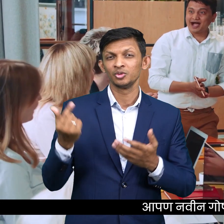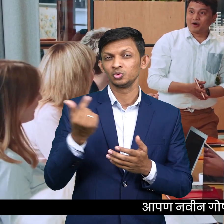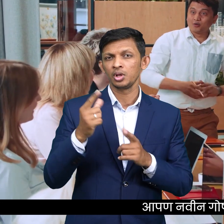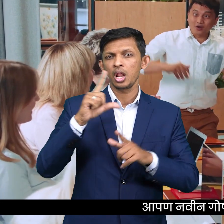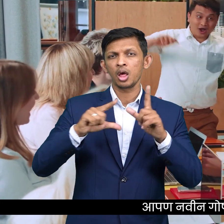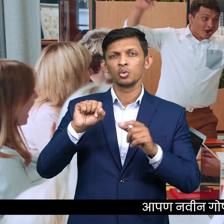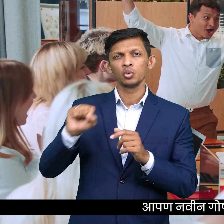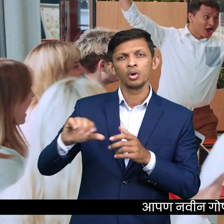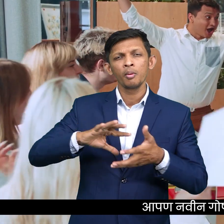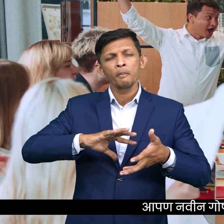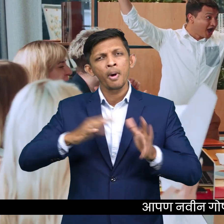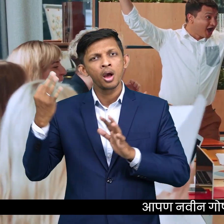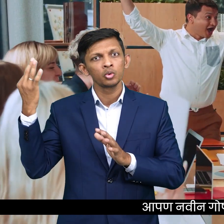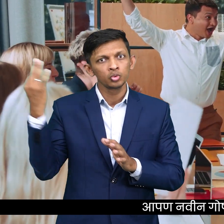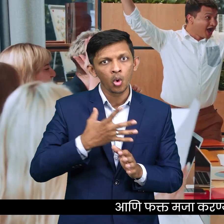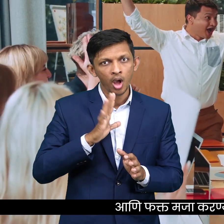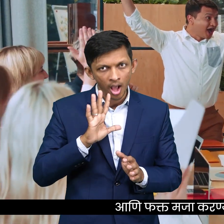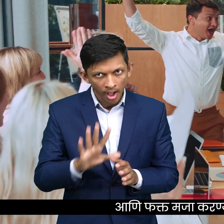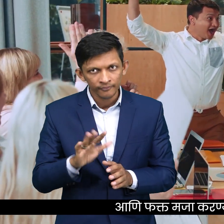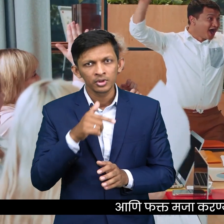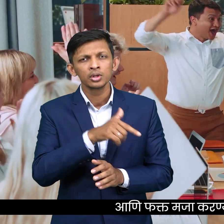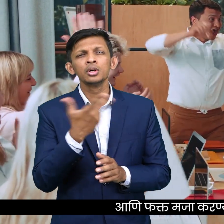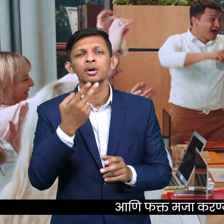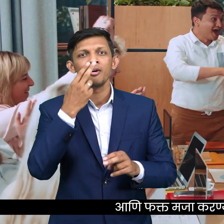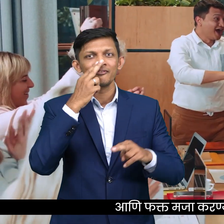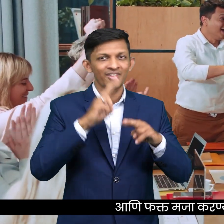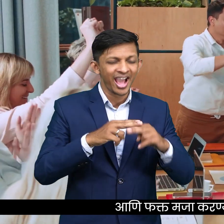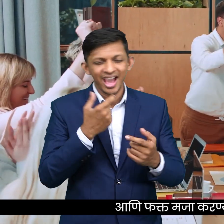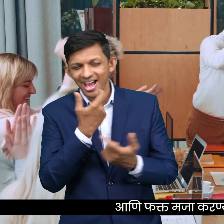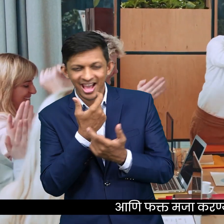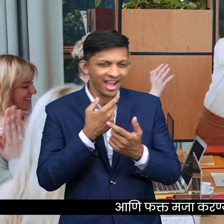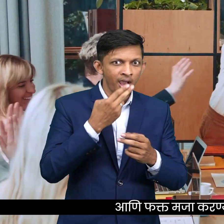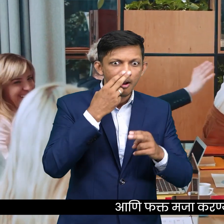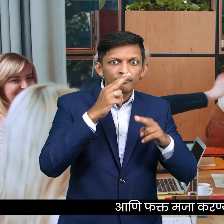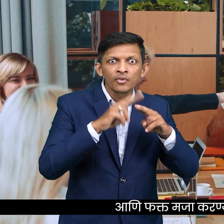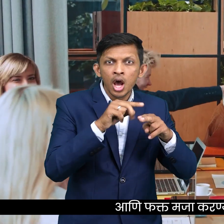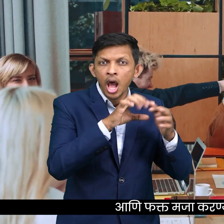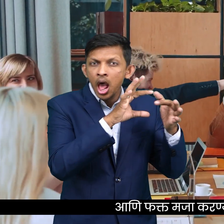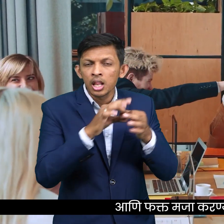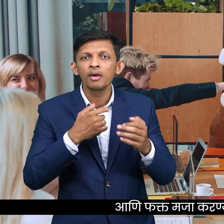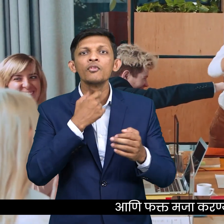आपण नवीन गोष्टी तयार करण्यासाठी आणि फक्त मजा करण्यासाठी भाषेचा वापर करतो.